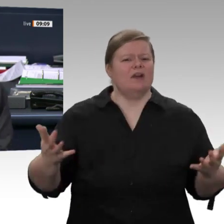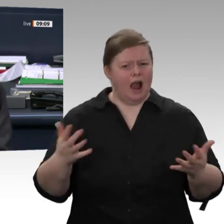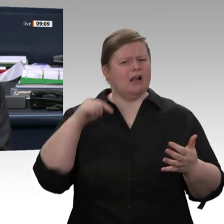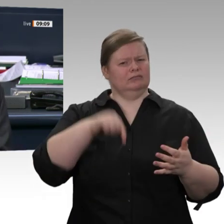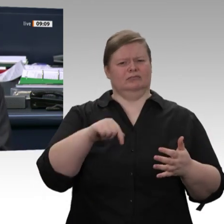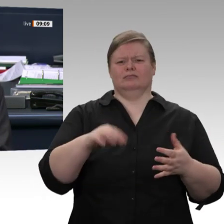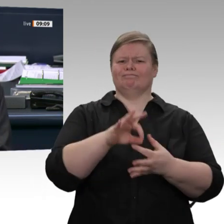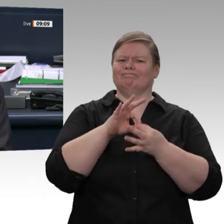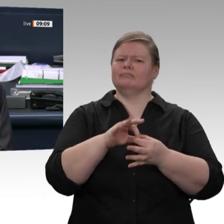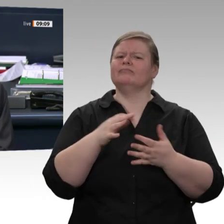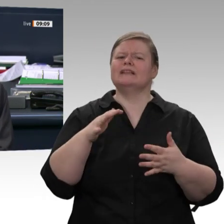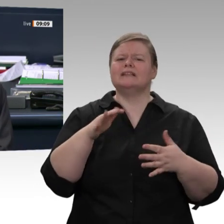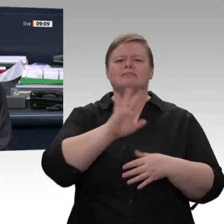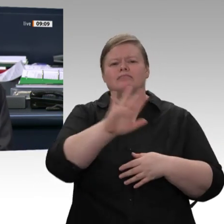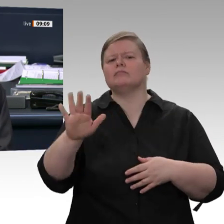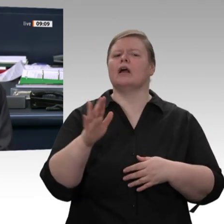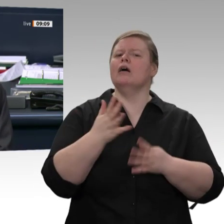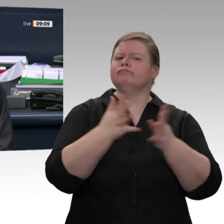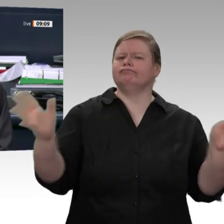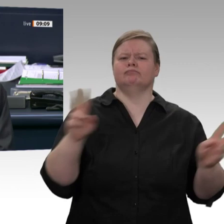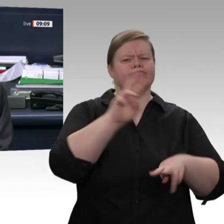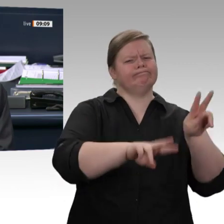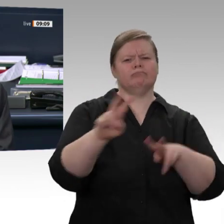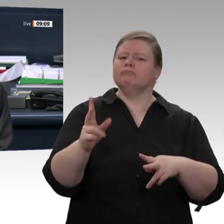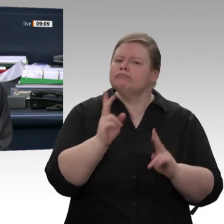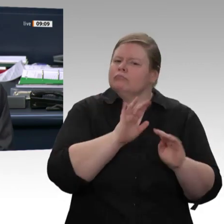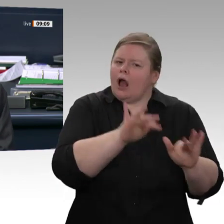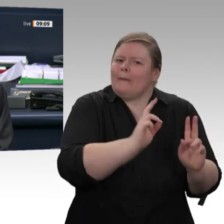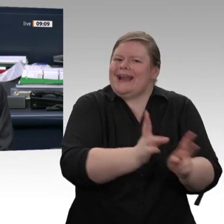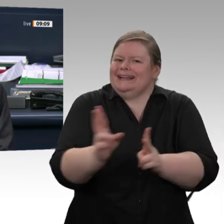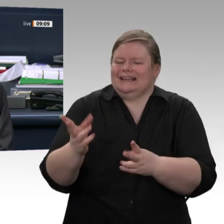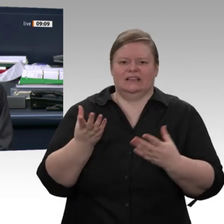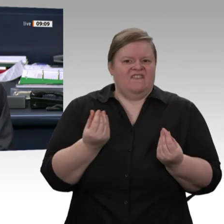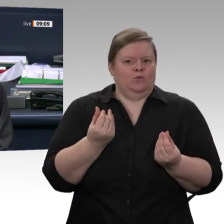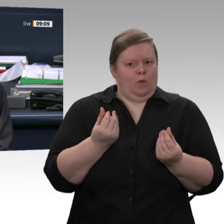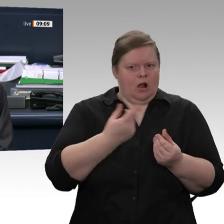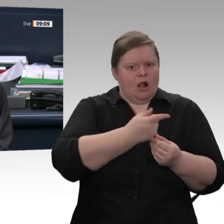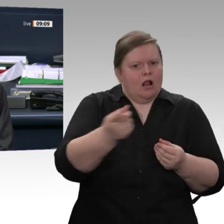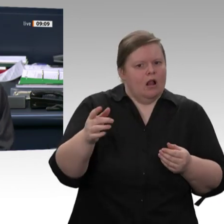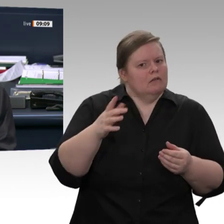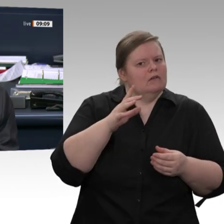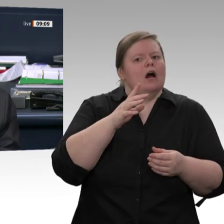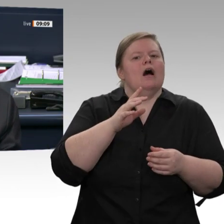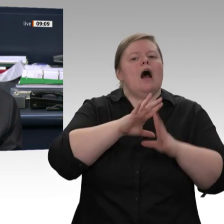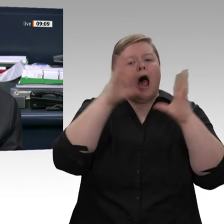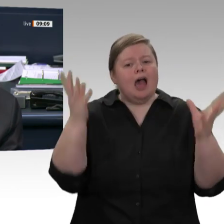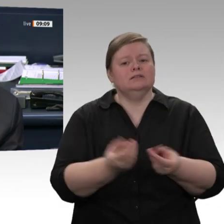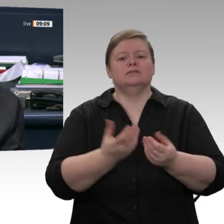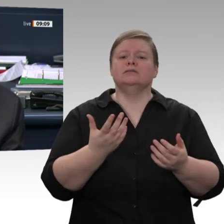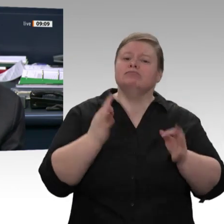Nichts rechtfertigt, Menschen wegen ihrer Herkunft oder ihres Glaubens herabzusetzen, zu verunglimpfen, zu